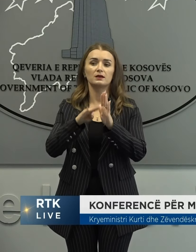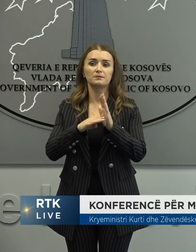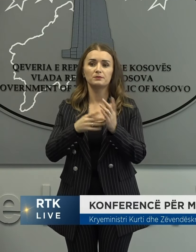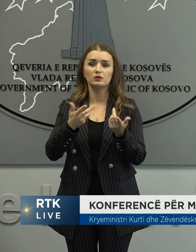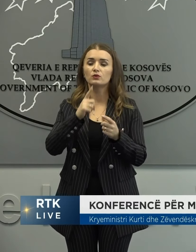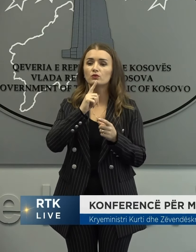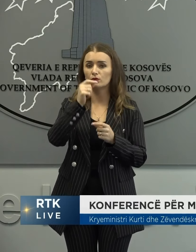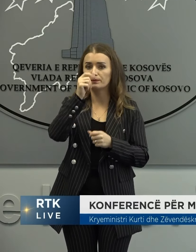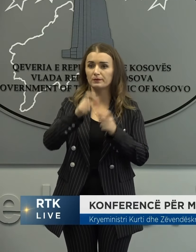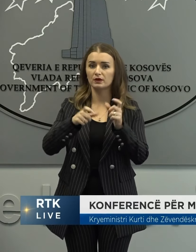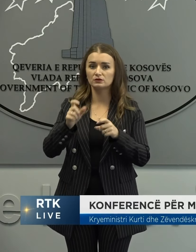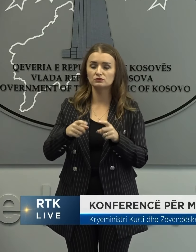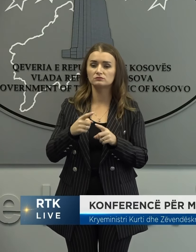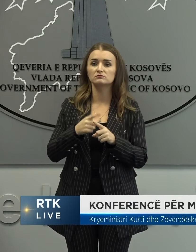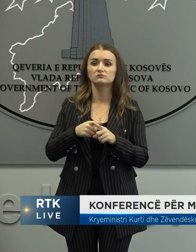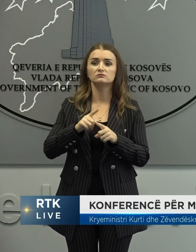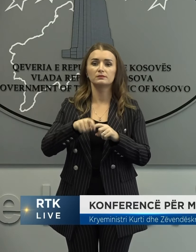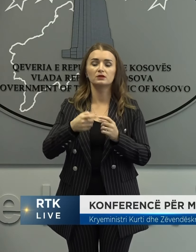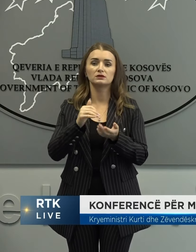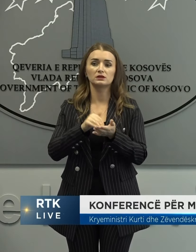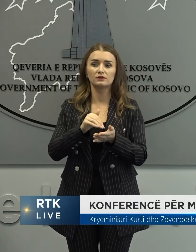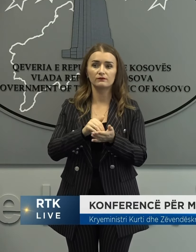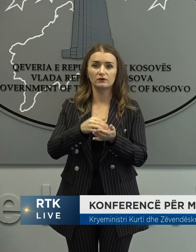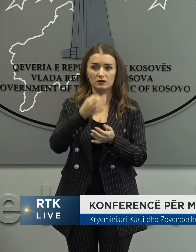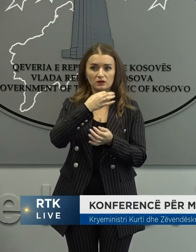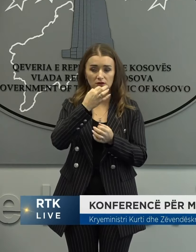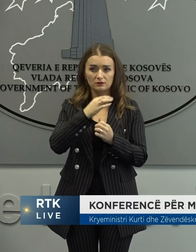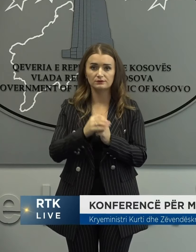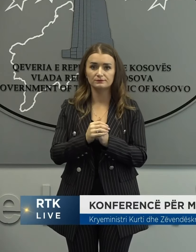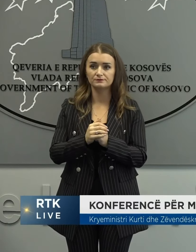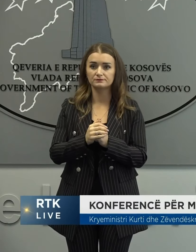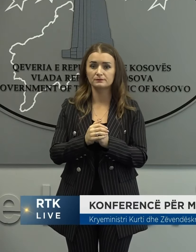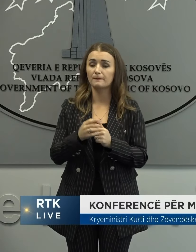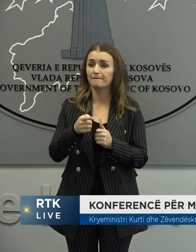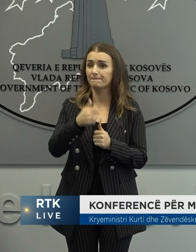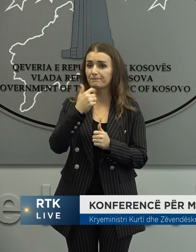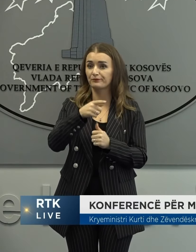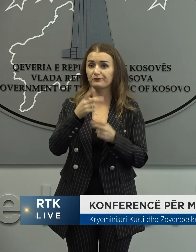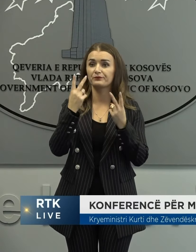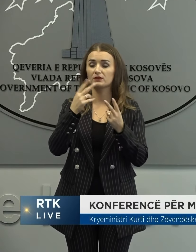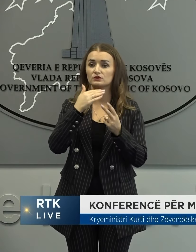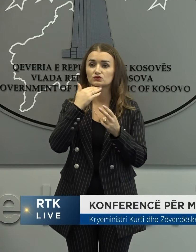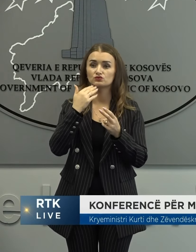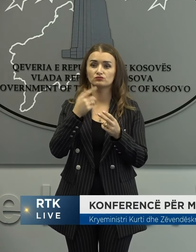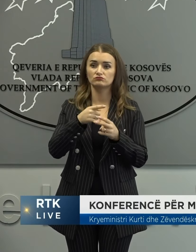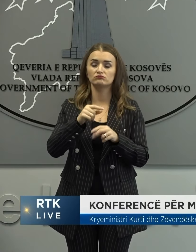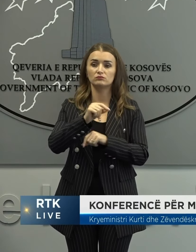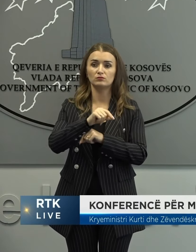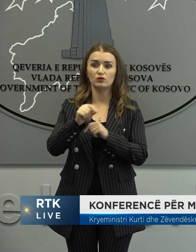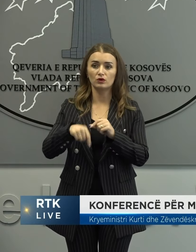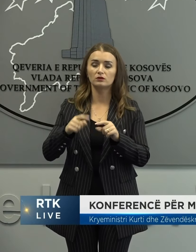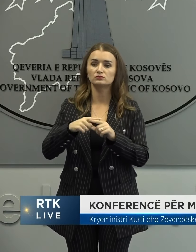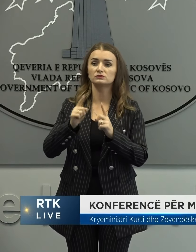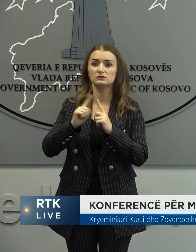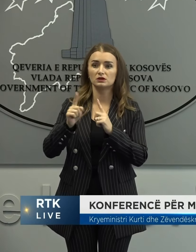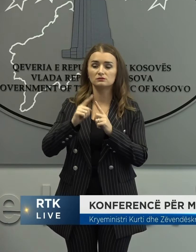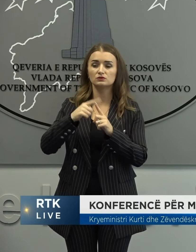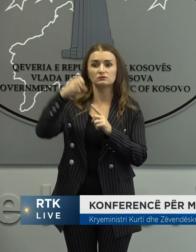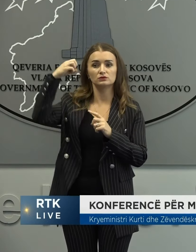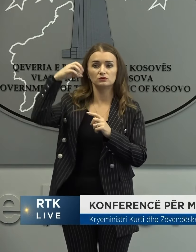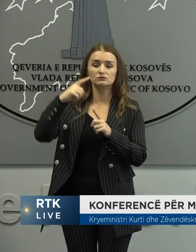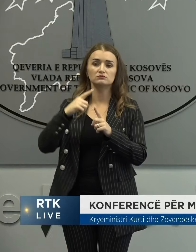kornizën investive të Ballkanit Perëndimor dhe po flasim për projekte kryesisht infrastrukturore nga fusha e transportit, energjisë